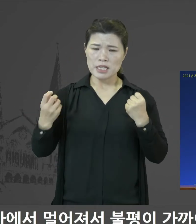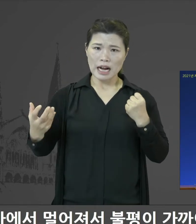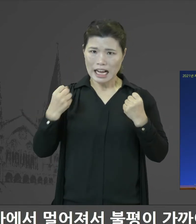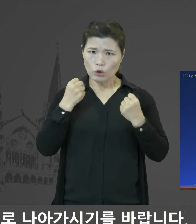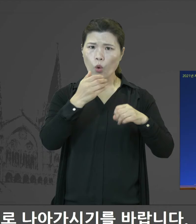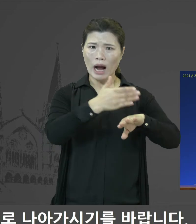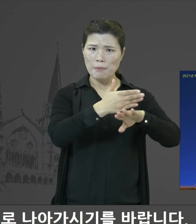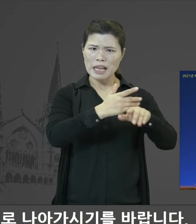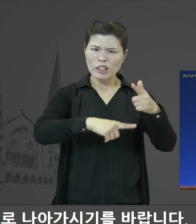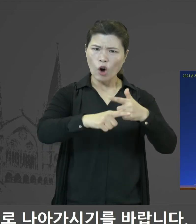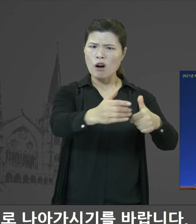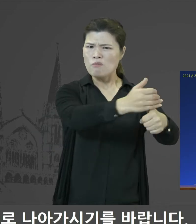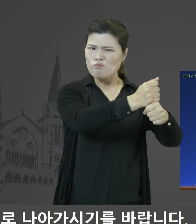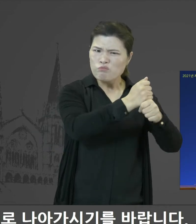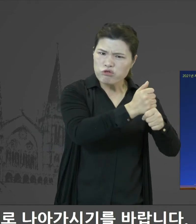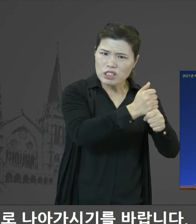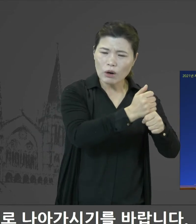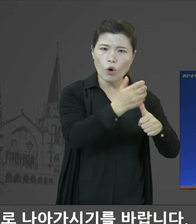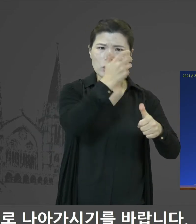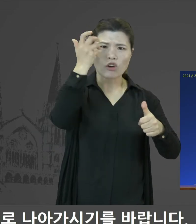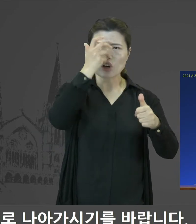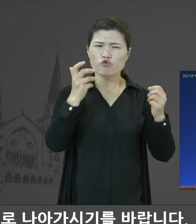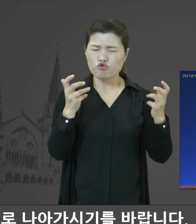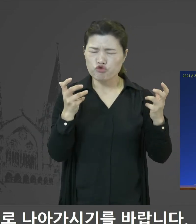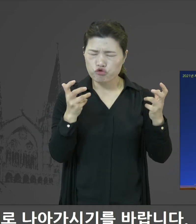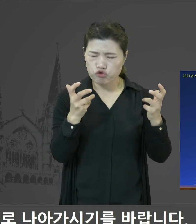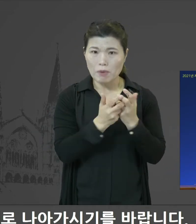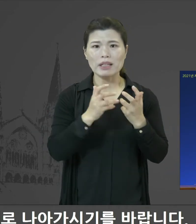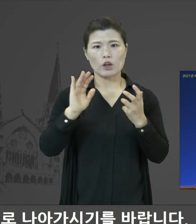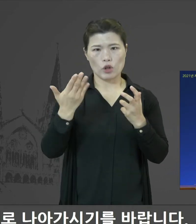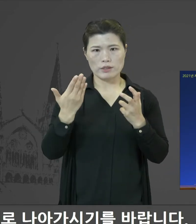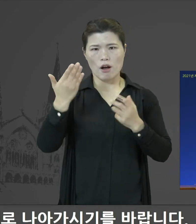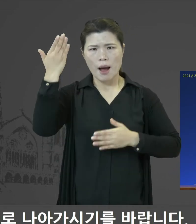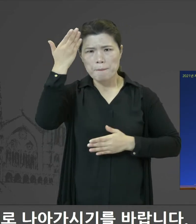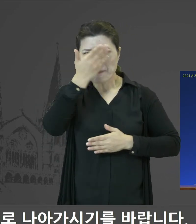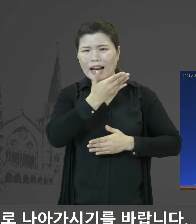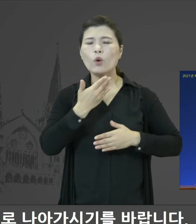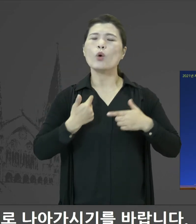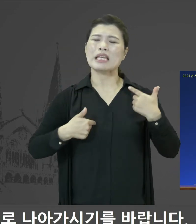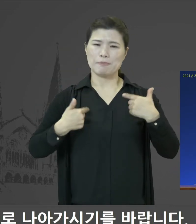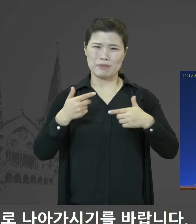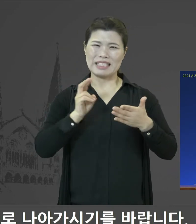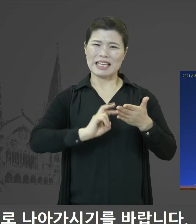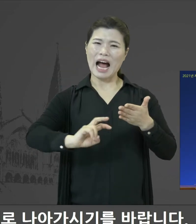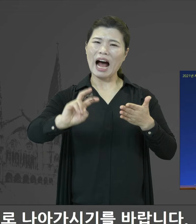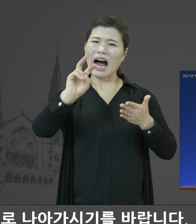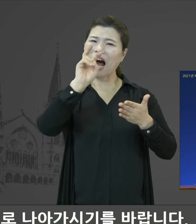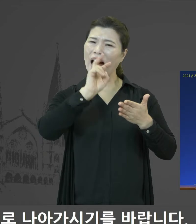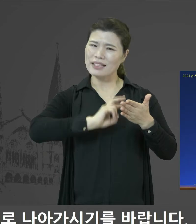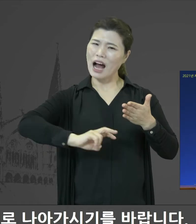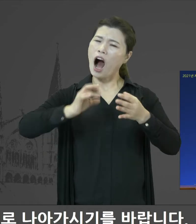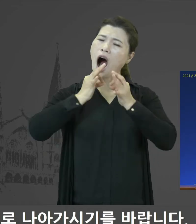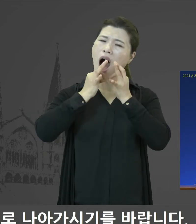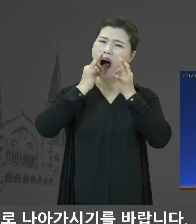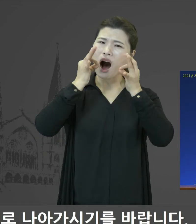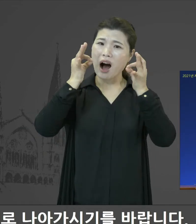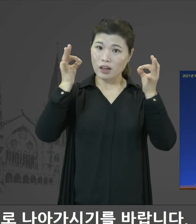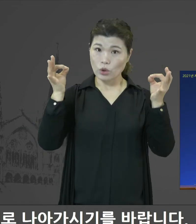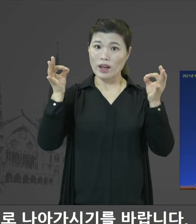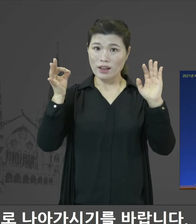성령 충만하여져서 우리 안에 더 맑은 또 기쁜 찬양이 우리 안에 자리 잡아서 그것으로